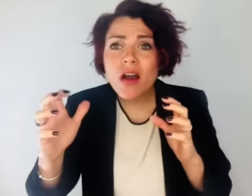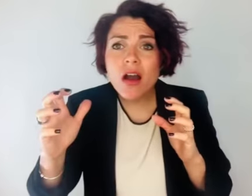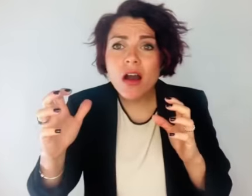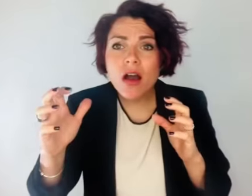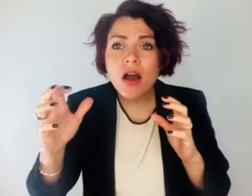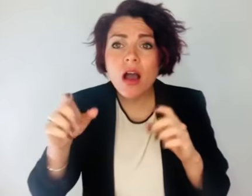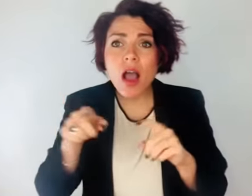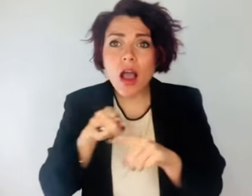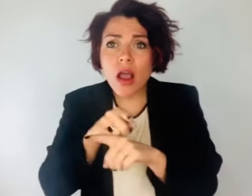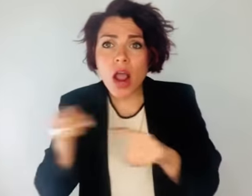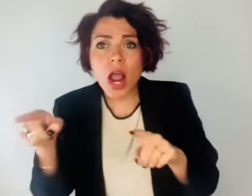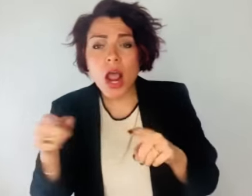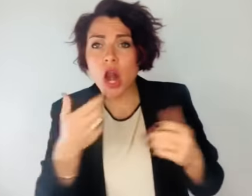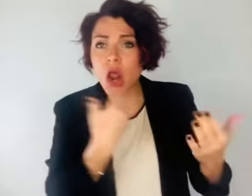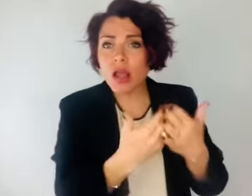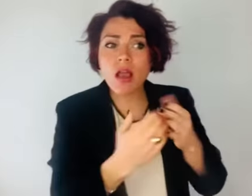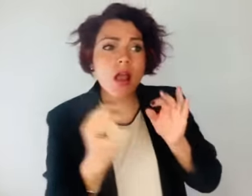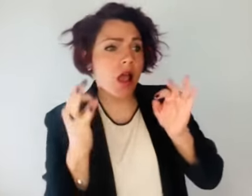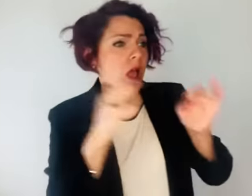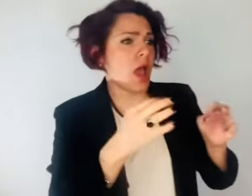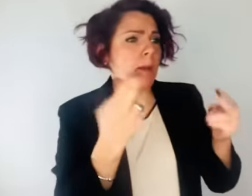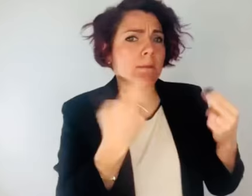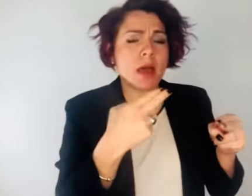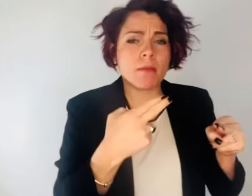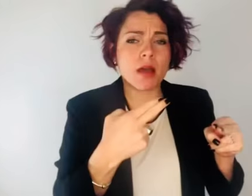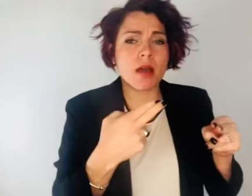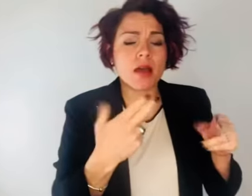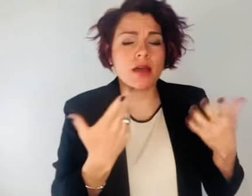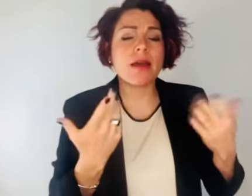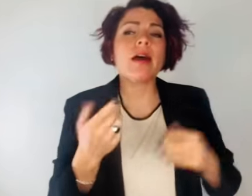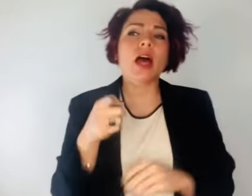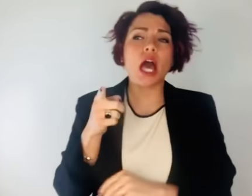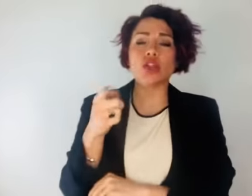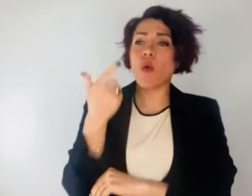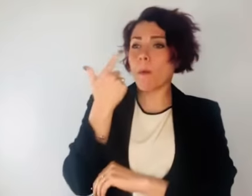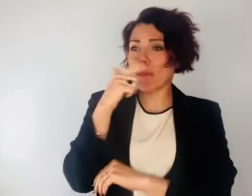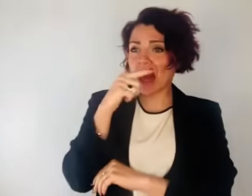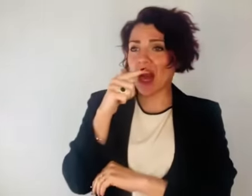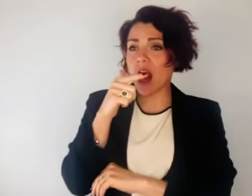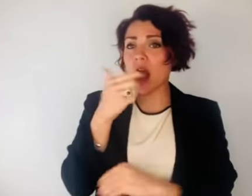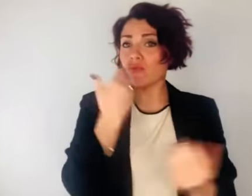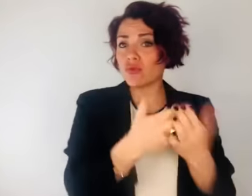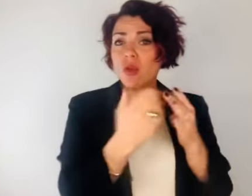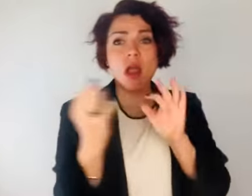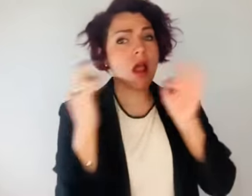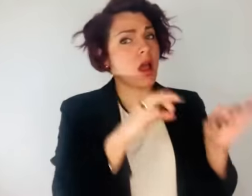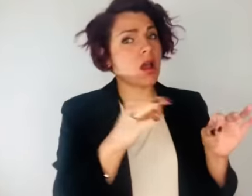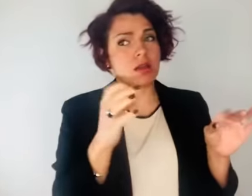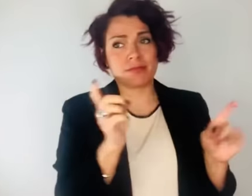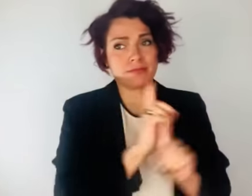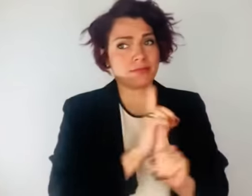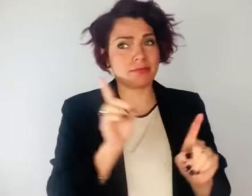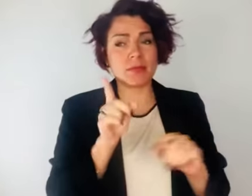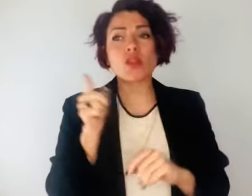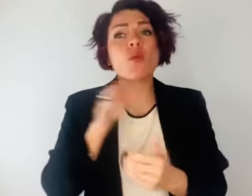negative peccaminose vengono impedite di avvicinarsi al signore perché dicono loro sei un peccato non puoi